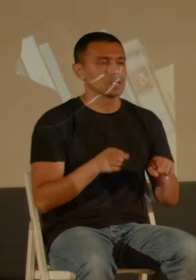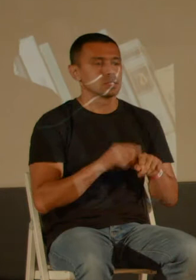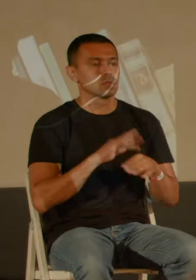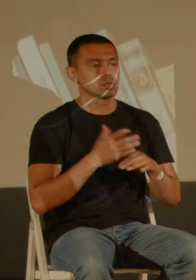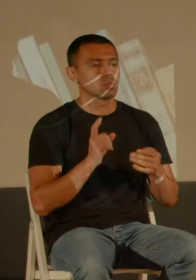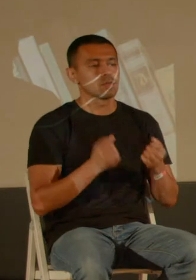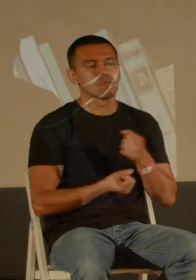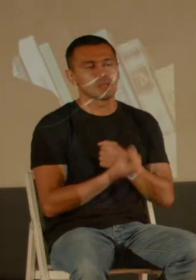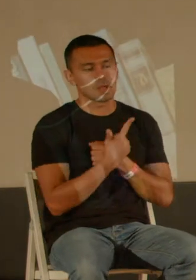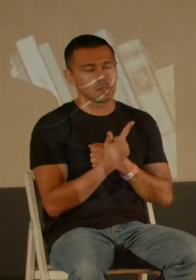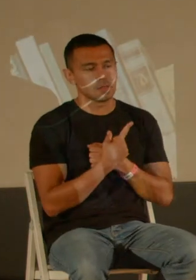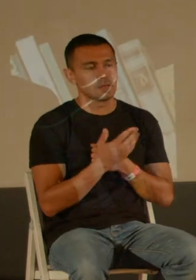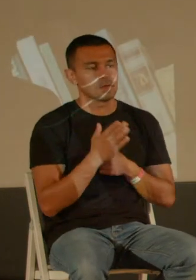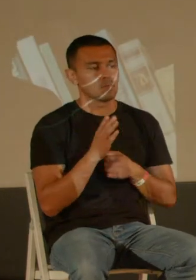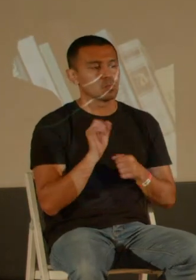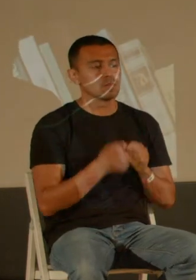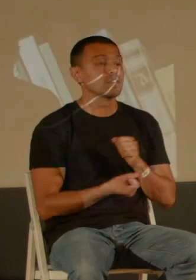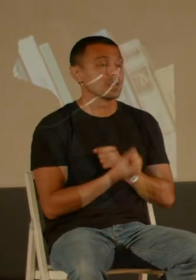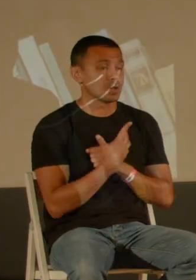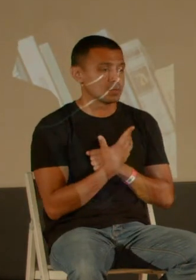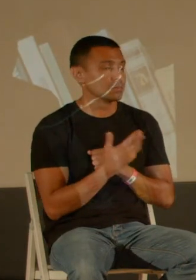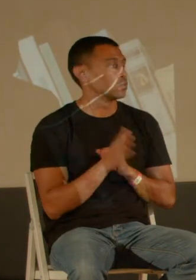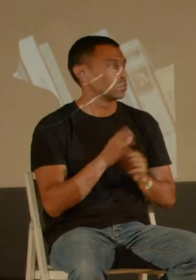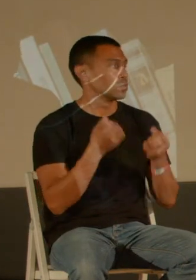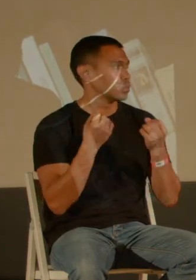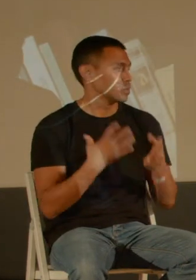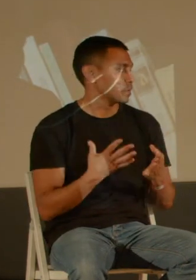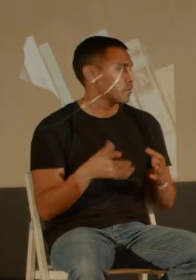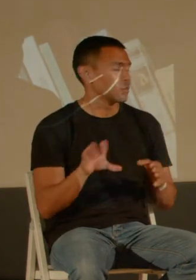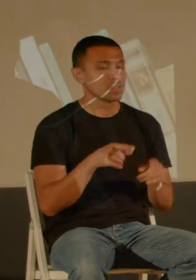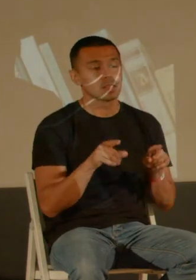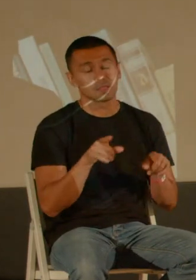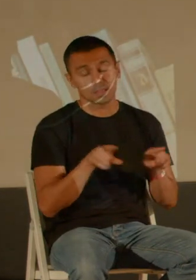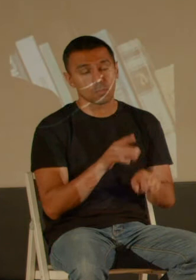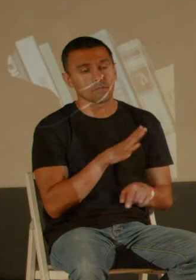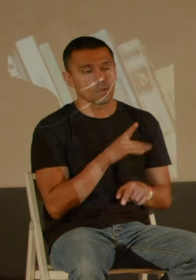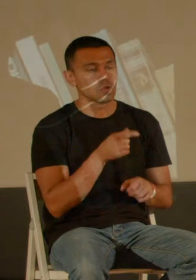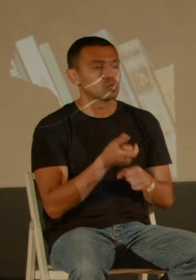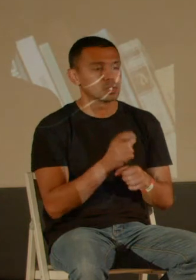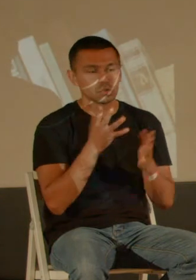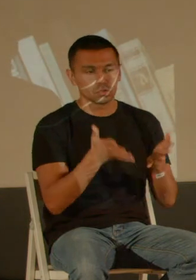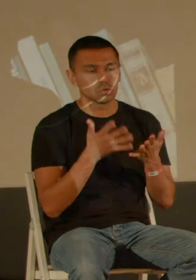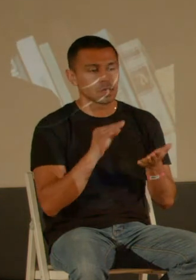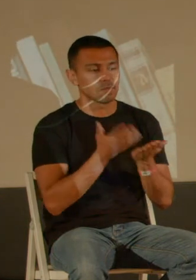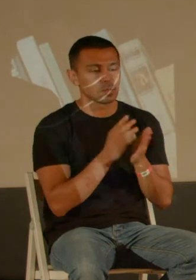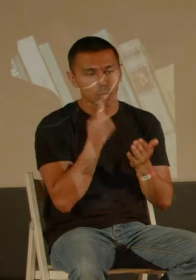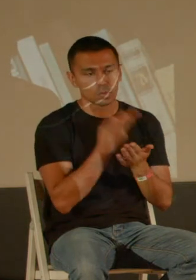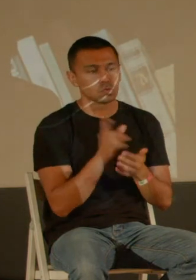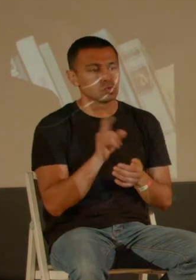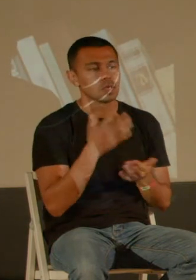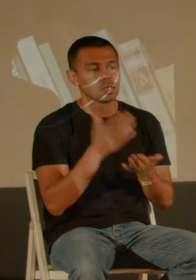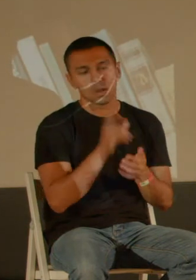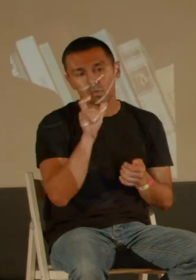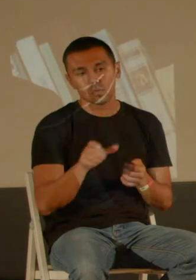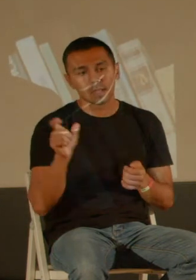ситуації можуть виникати. Можуть виникати. От тут просто от все так буває. І вона дуже чітко в книжці показує, що